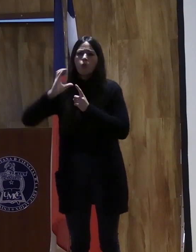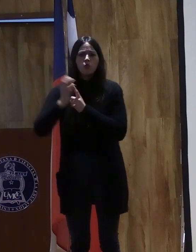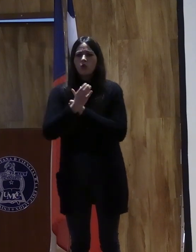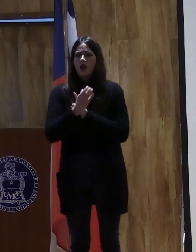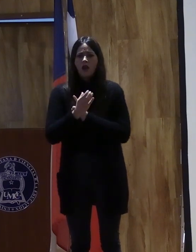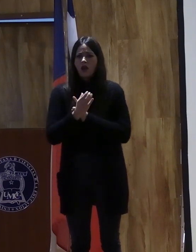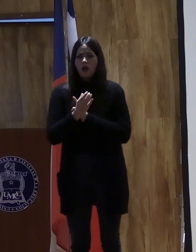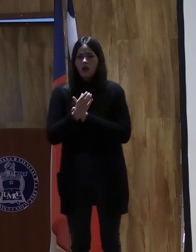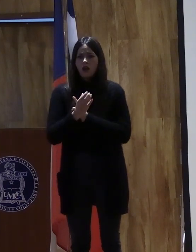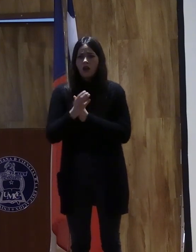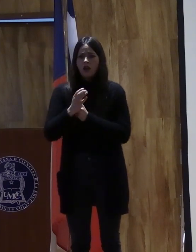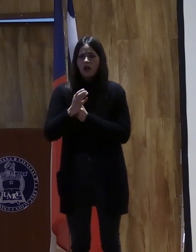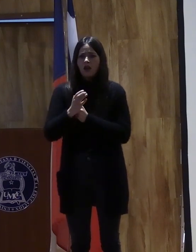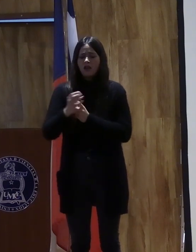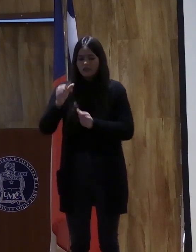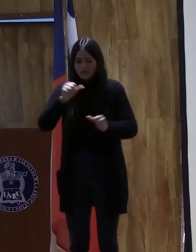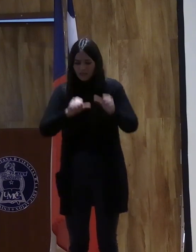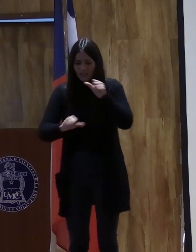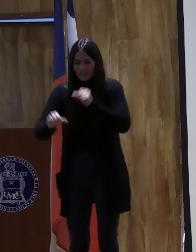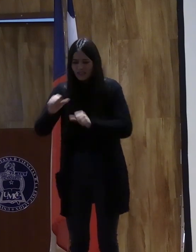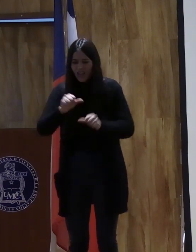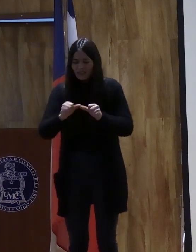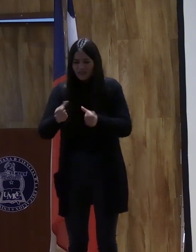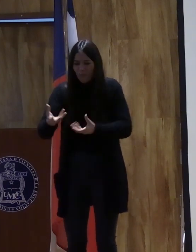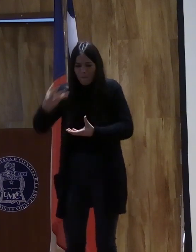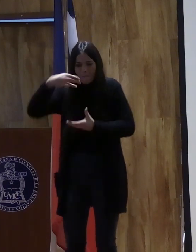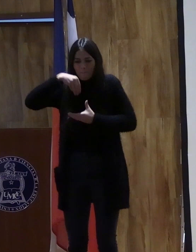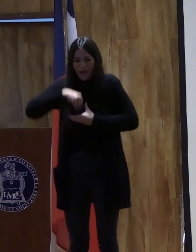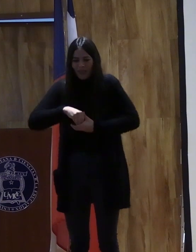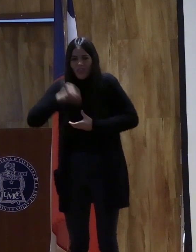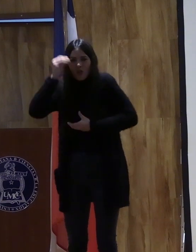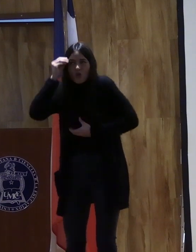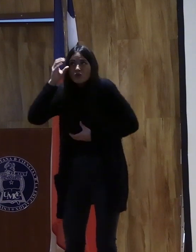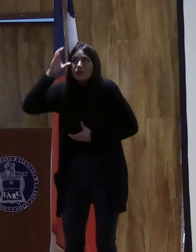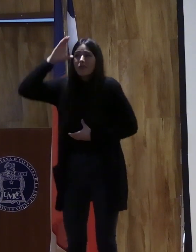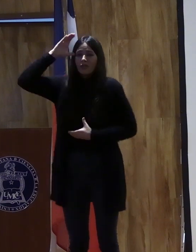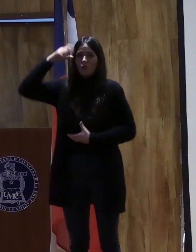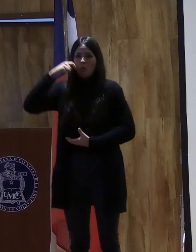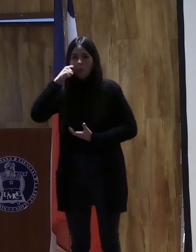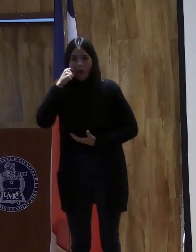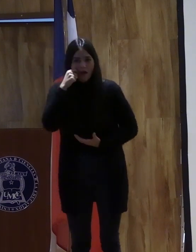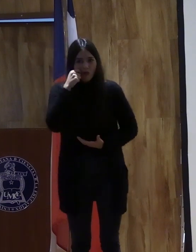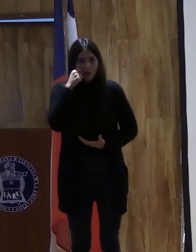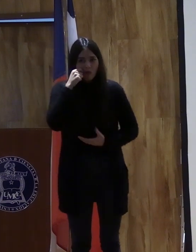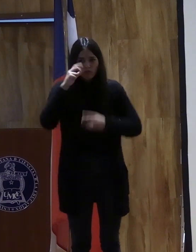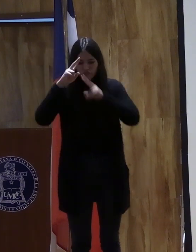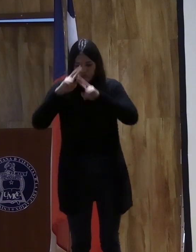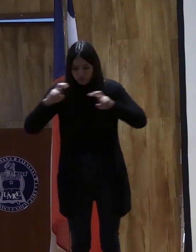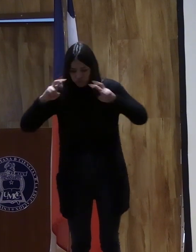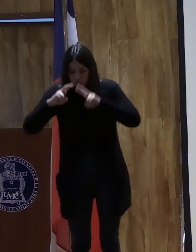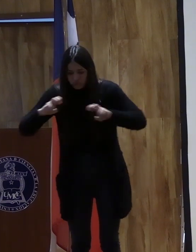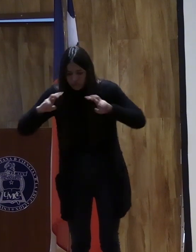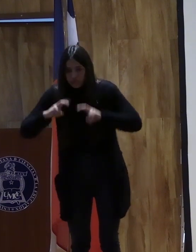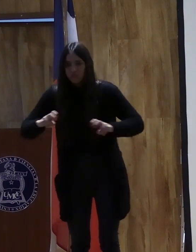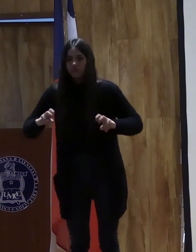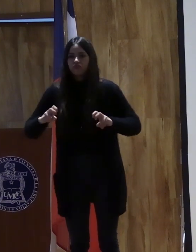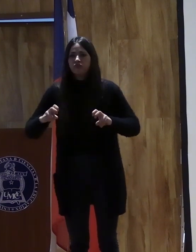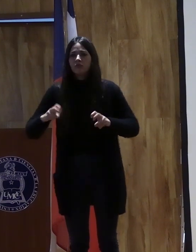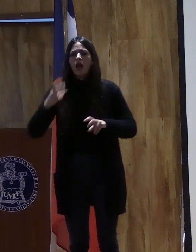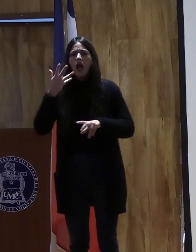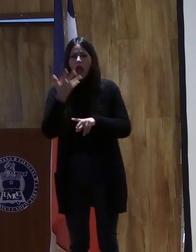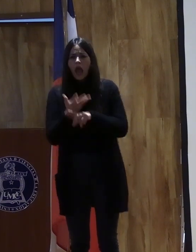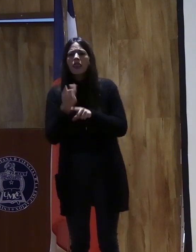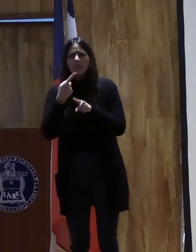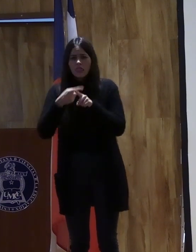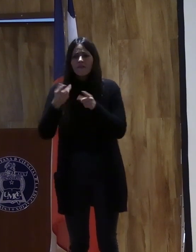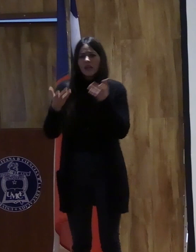es parte de los saberes del hombre. Ahora, hay una cuestión que también uno tiene que